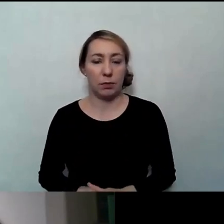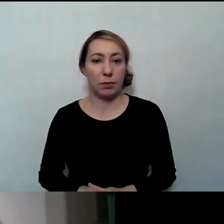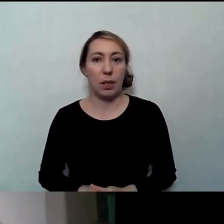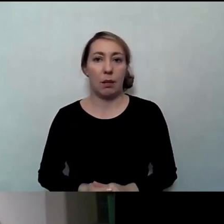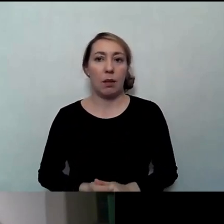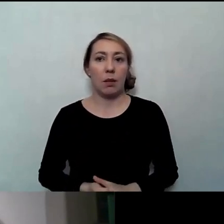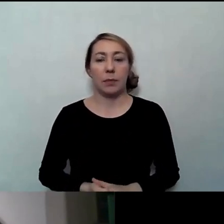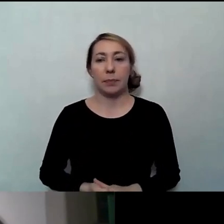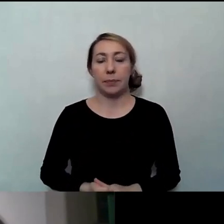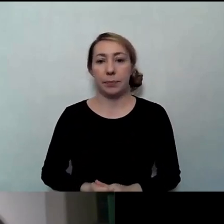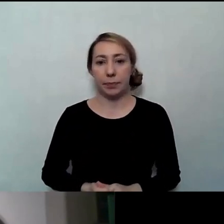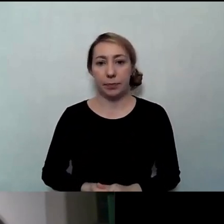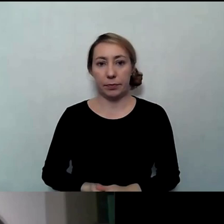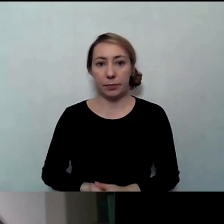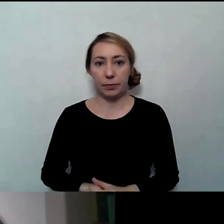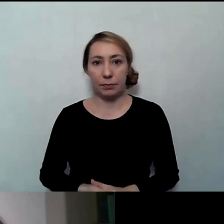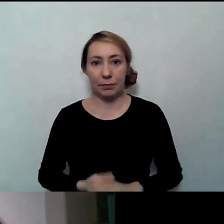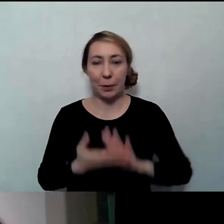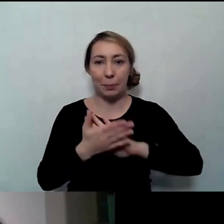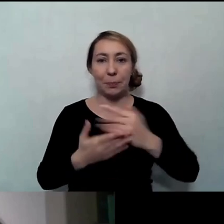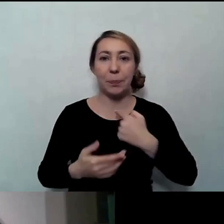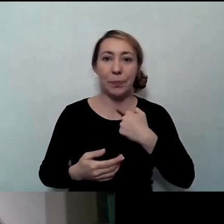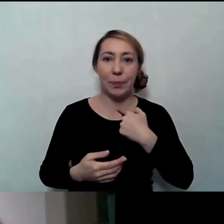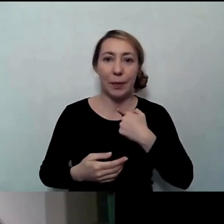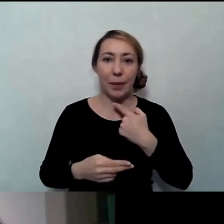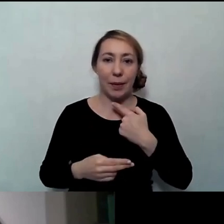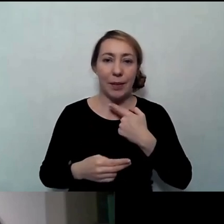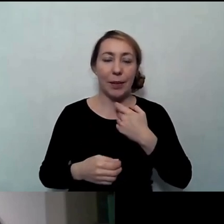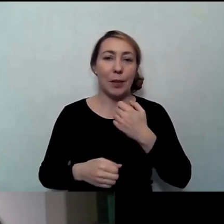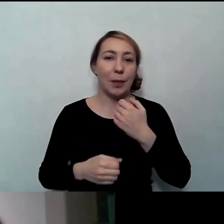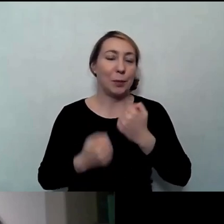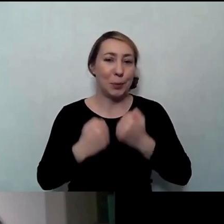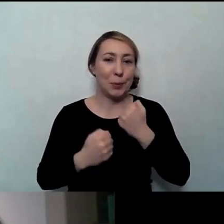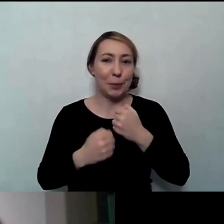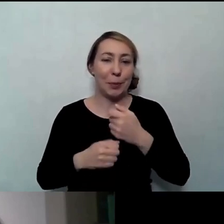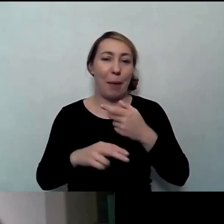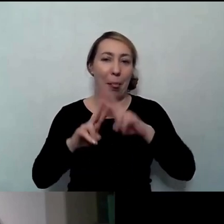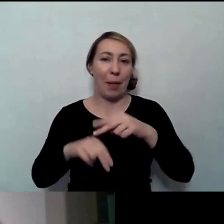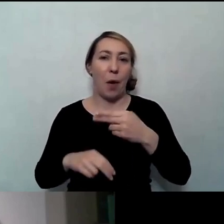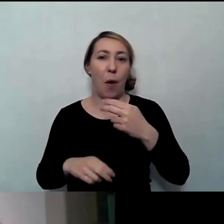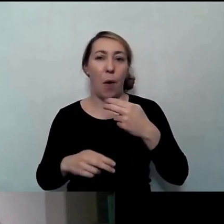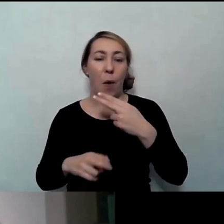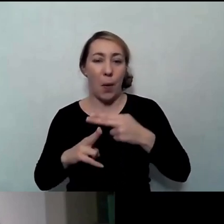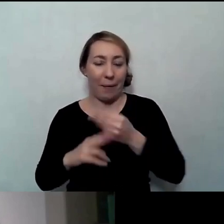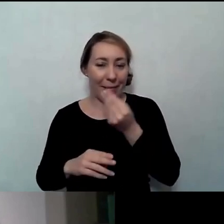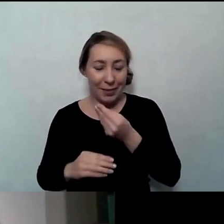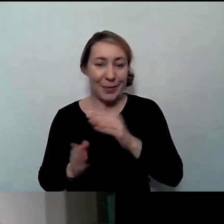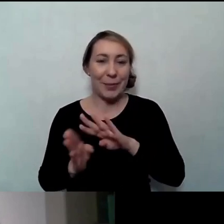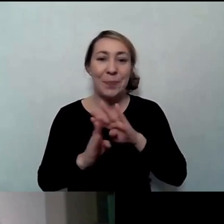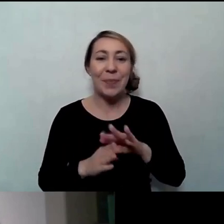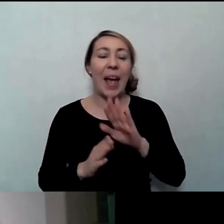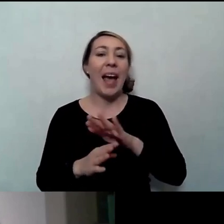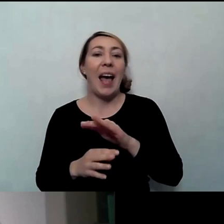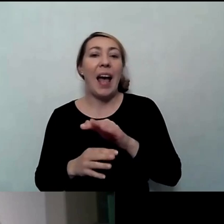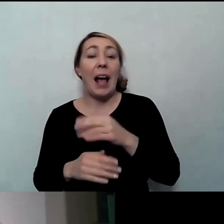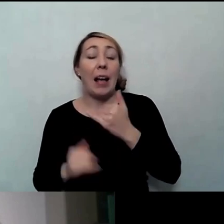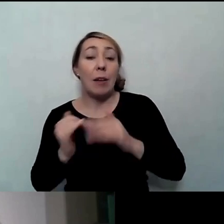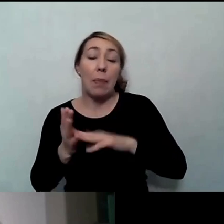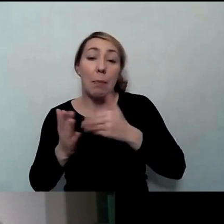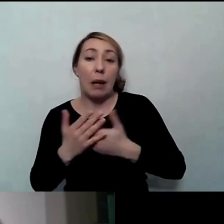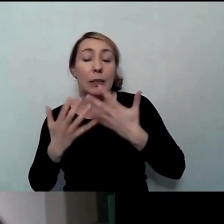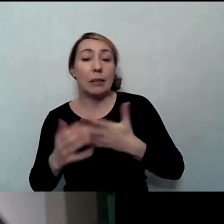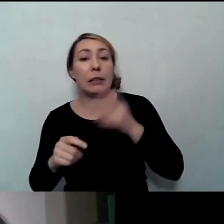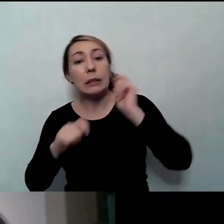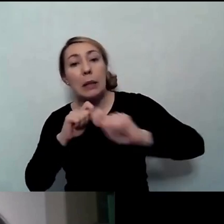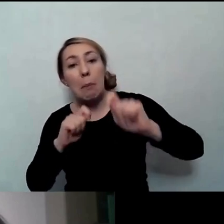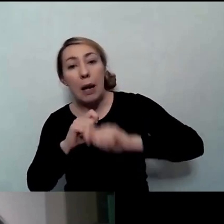przepraszam za trudności z głosem, ale to pozostałości po chorobie, gdybyśmy chcieli sprawdzać na